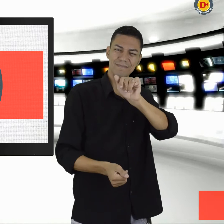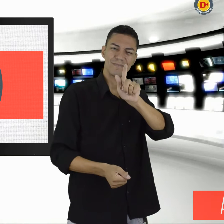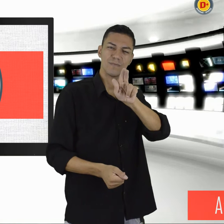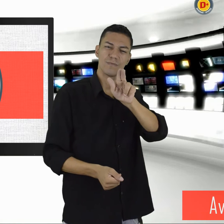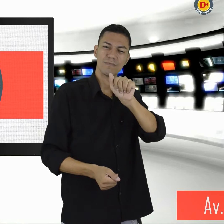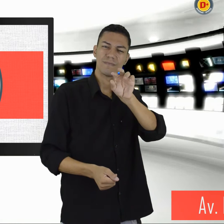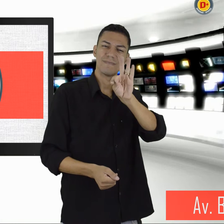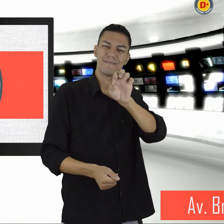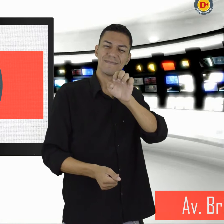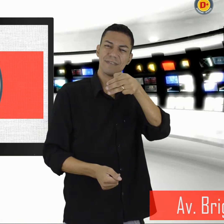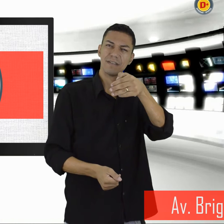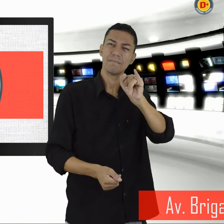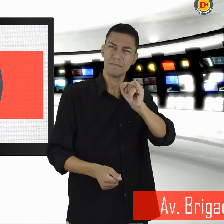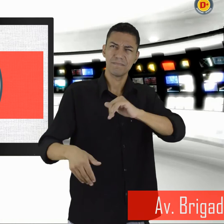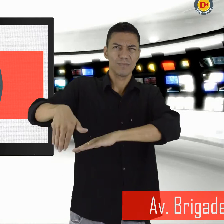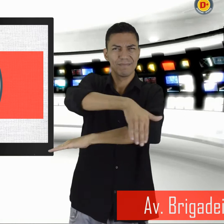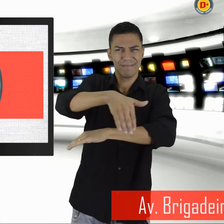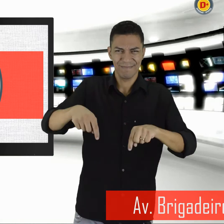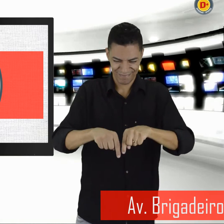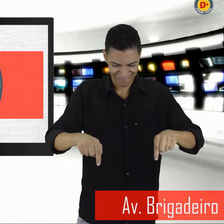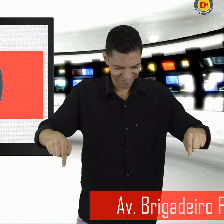São Paulo, a partir das 18 horas até as 21h20.